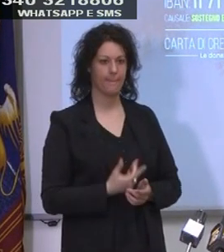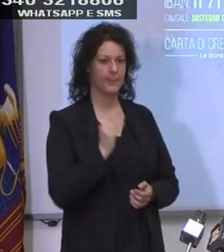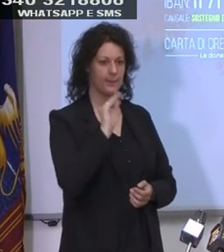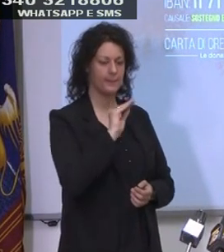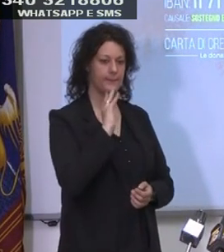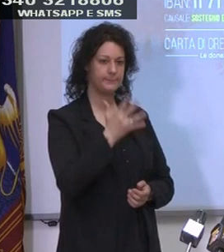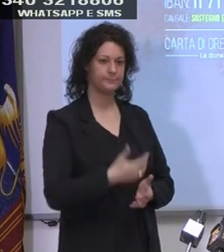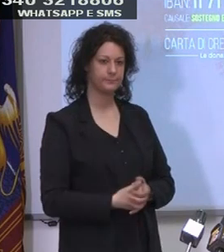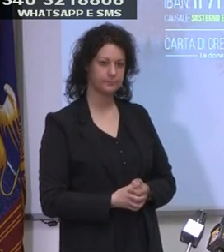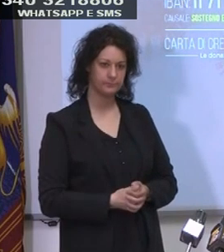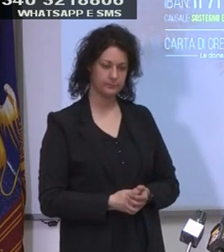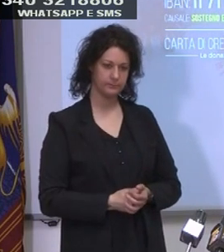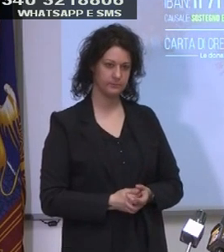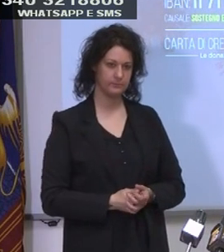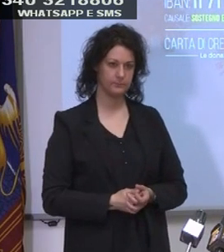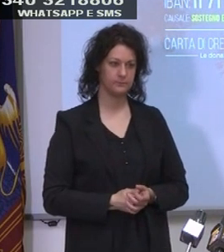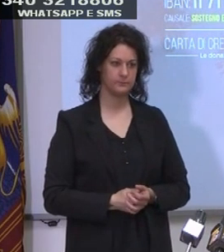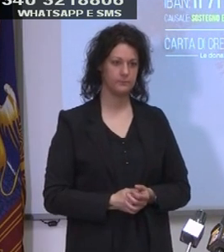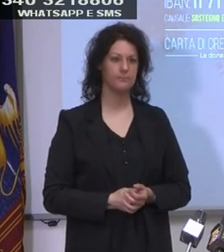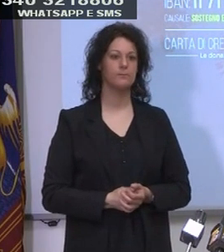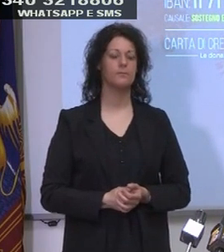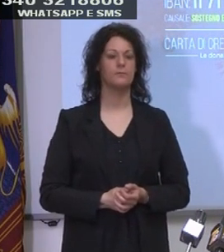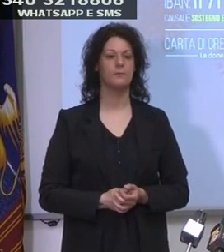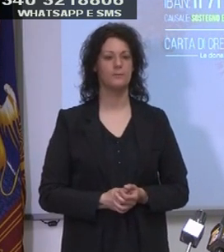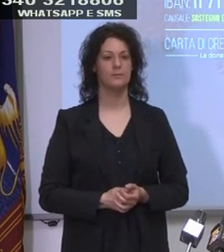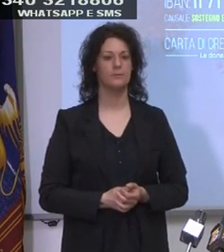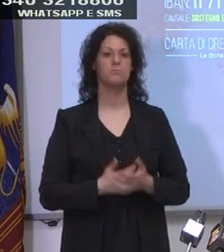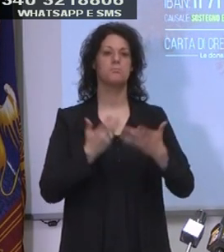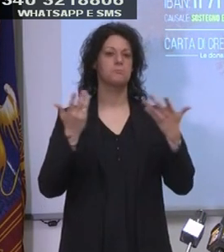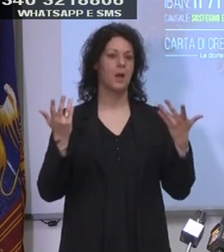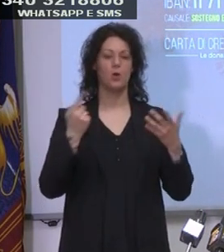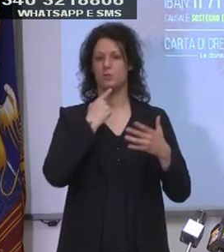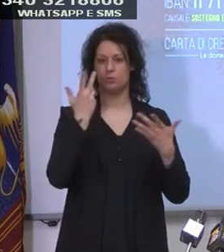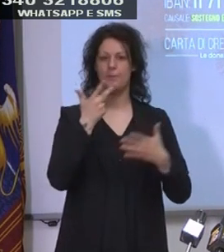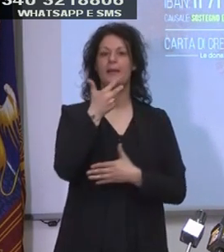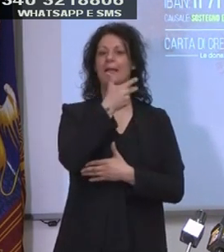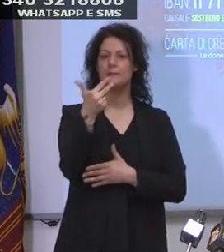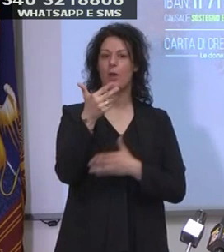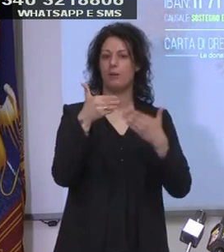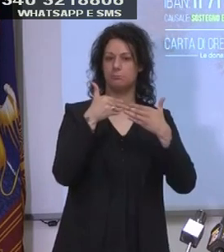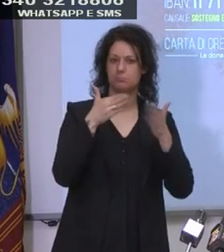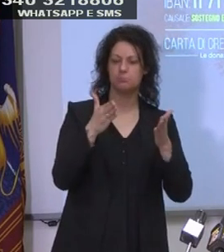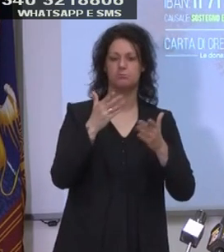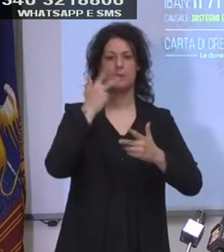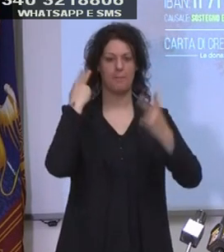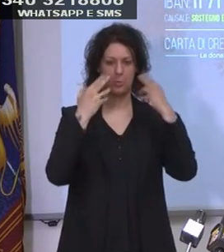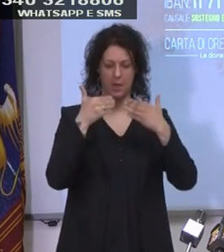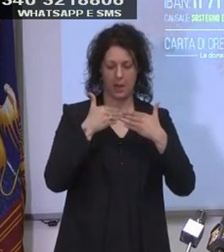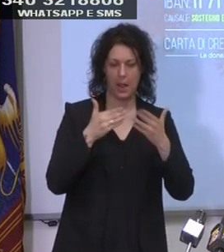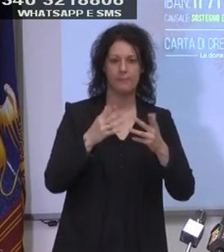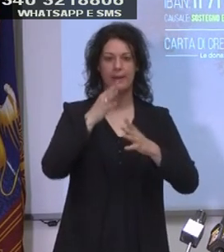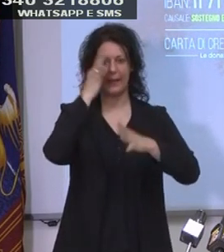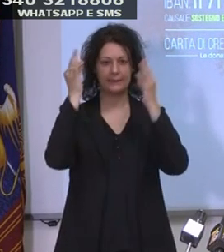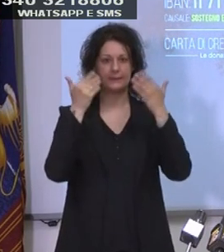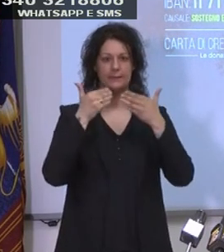Presidente. Resta il fatto che al di là delle aperture, il ristoratore può aprire, il parrucchiere può aprire, l'estetista può aprire, ma